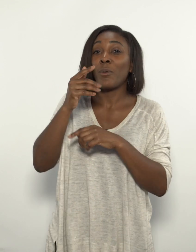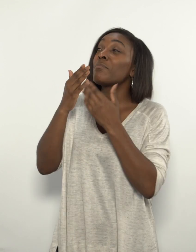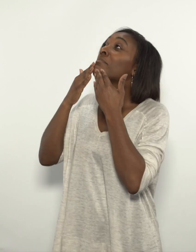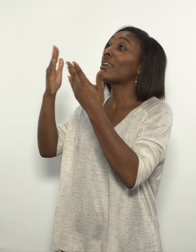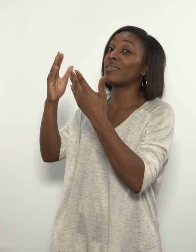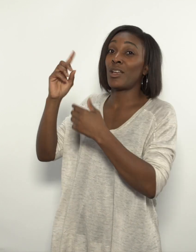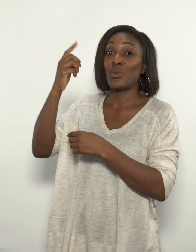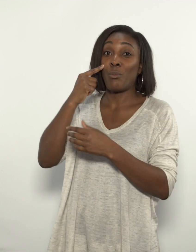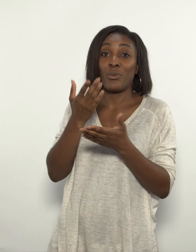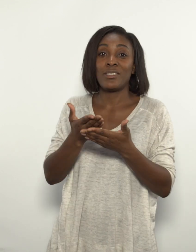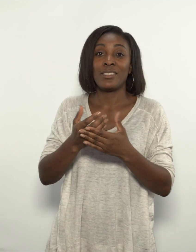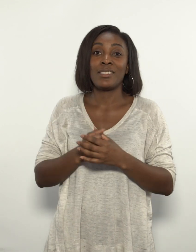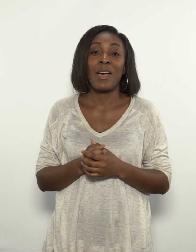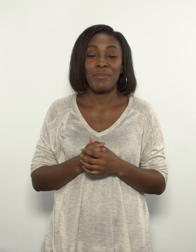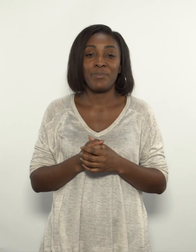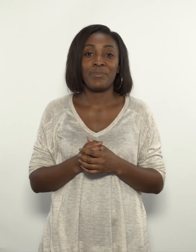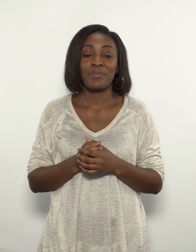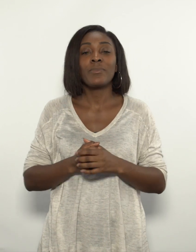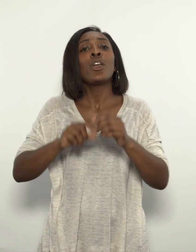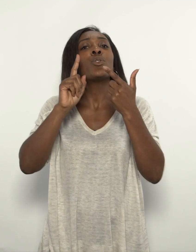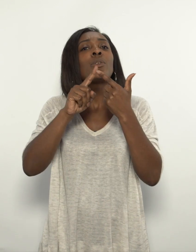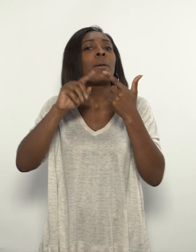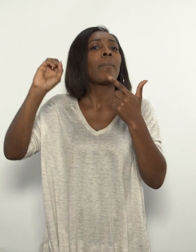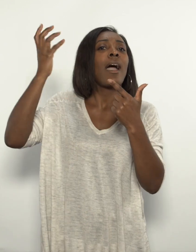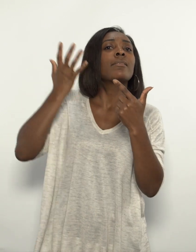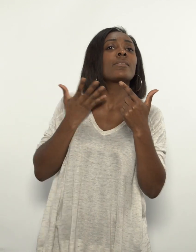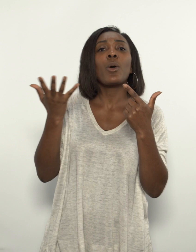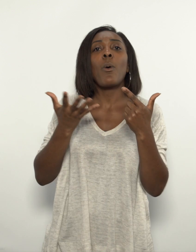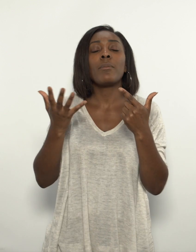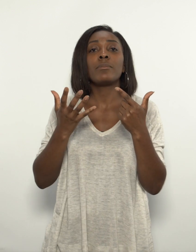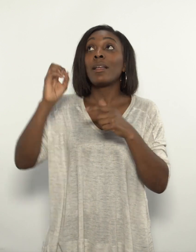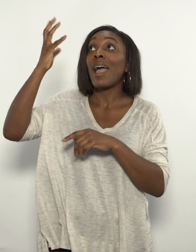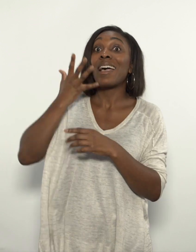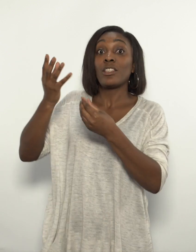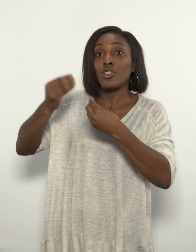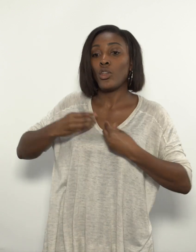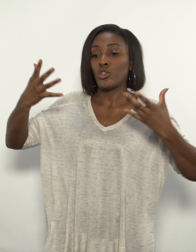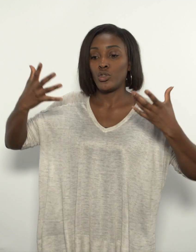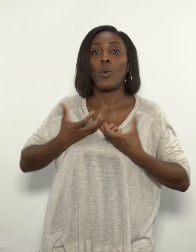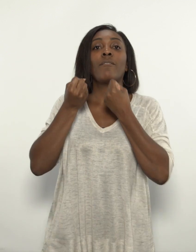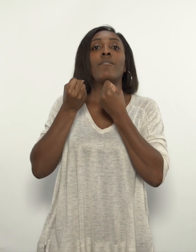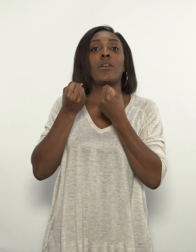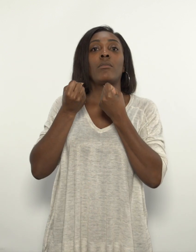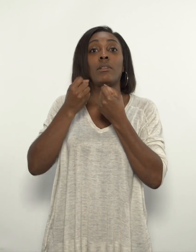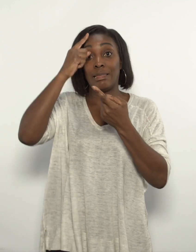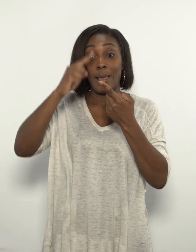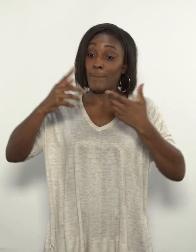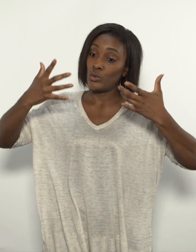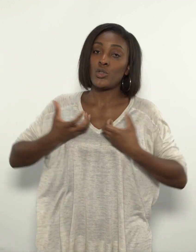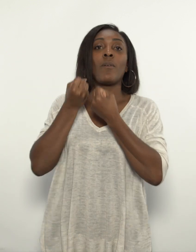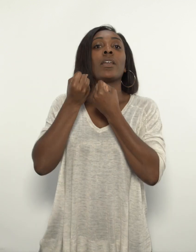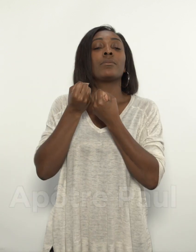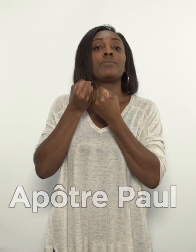bénir Dieu pour sa faveur imméritée. Le deuxième type de grâce, c'est la grâce salvatrice, c'est la grâce qui est liée au